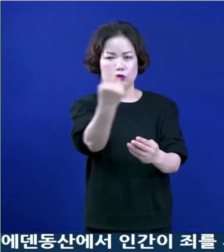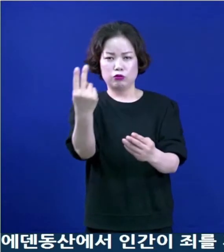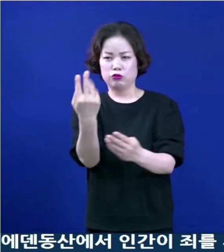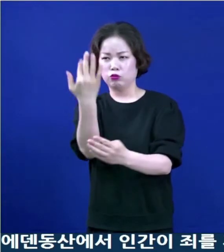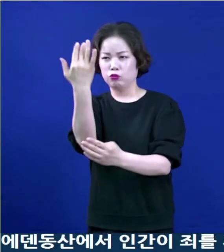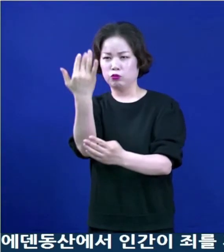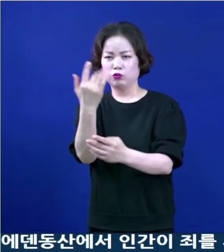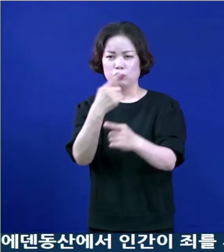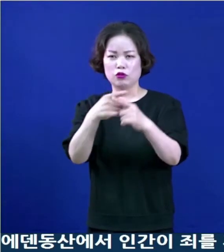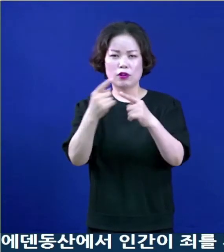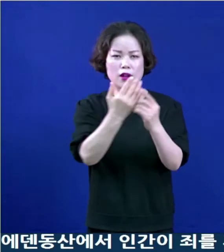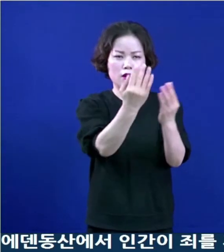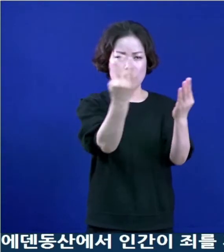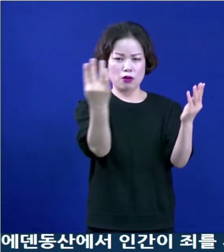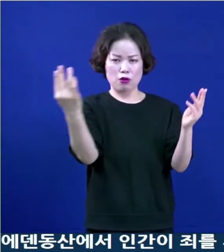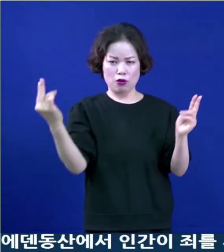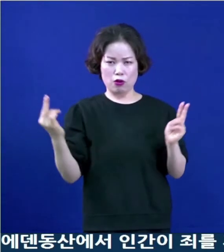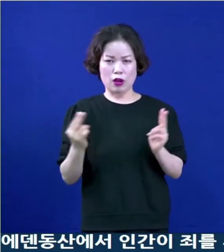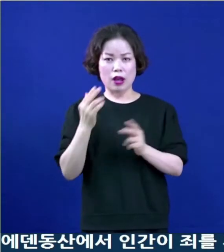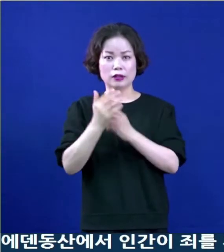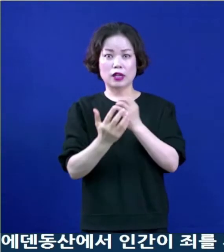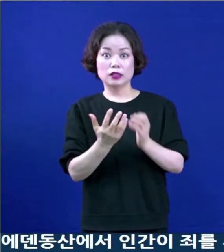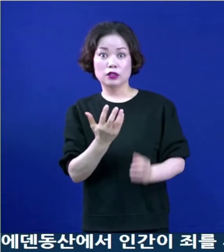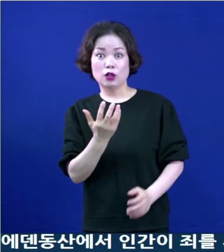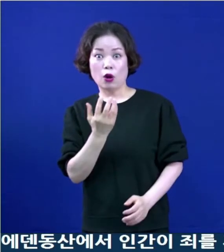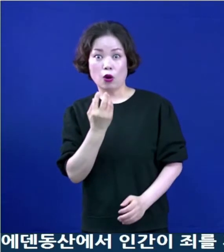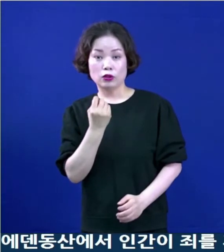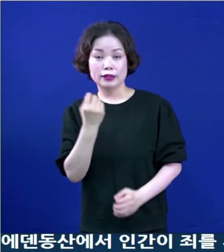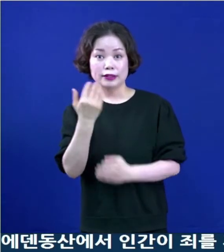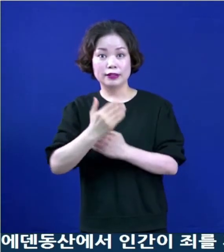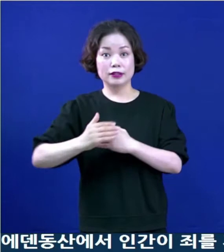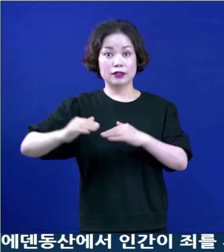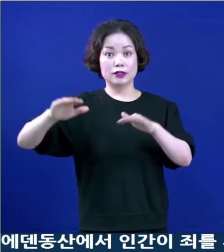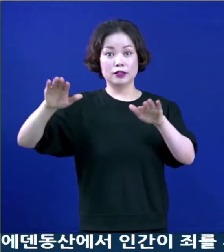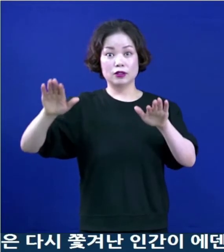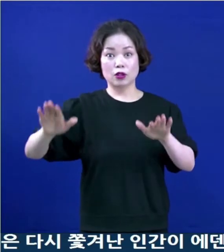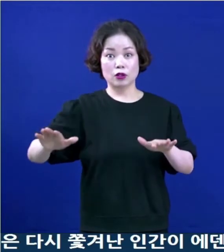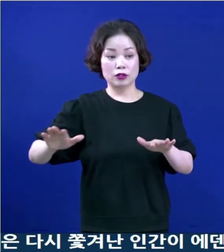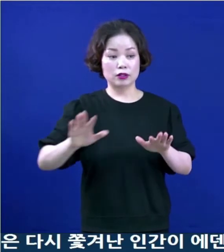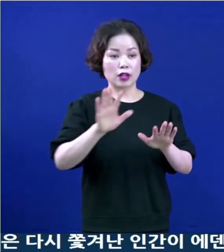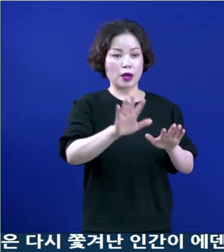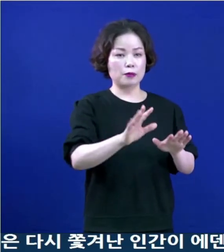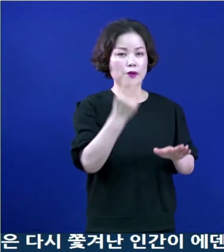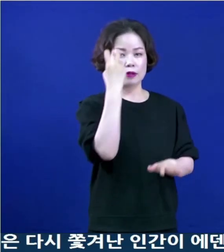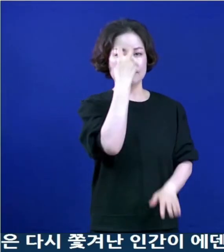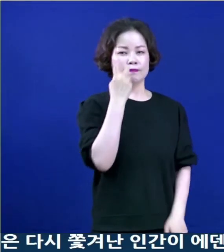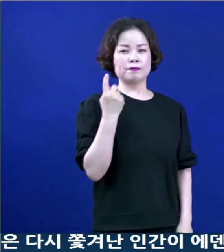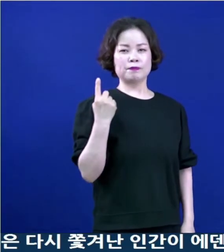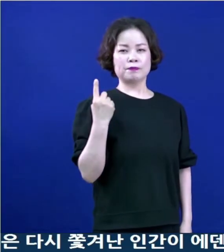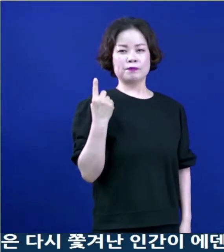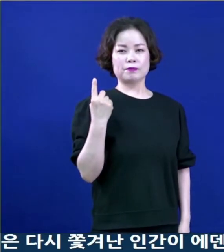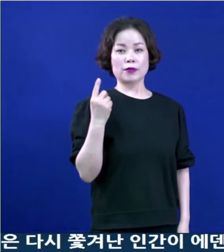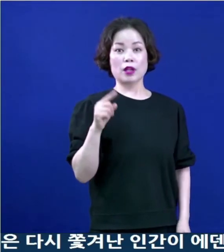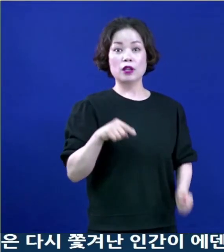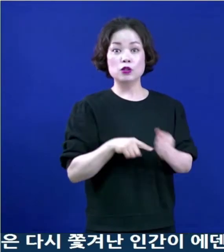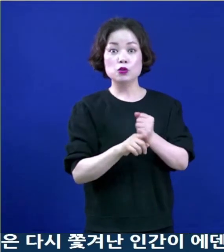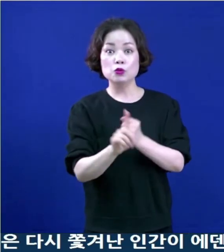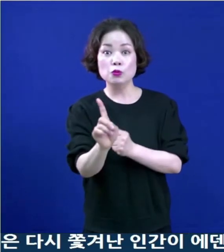세우고요, 하나님의 거룩한 곳을 지키는 천사들을 그 앞에 보초로 세웁니다. 이유가